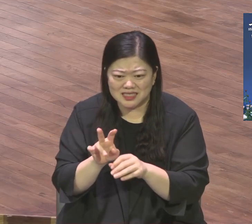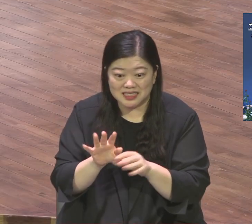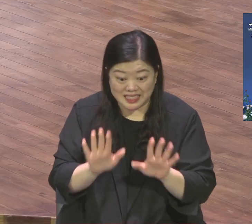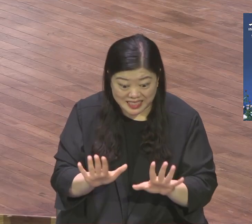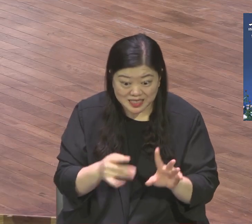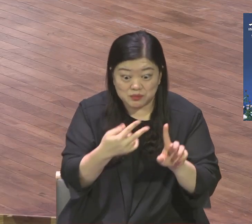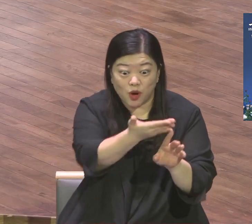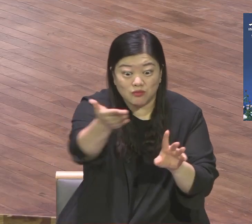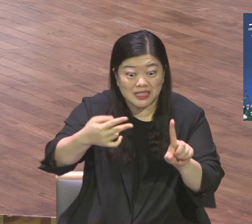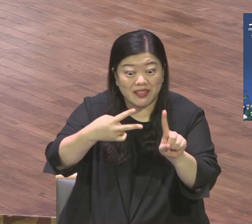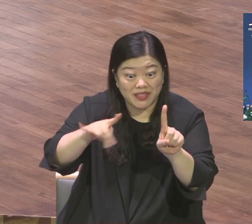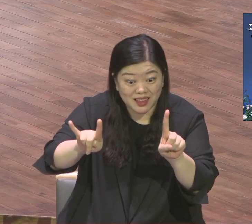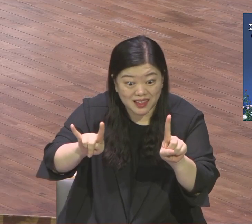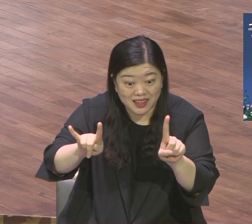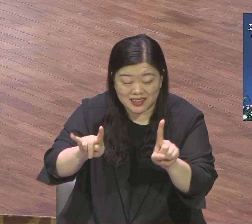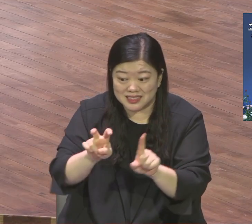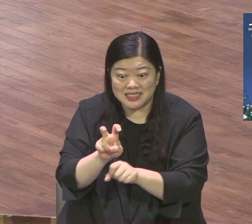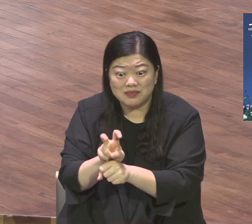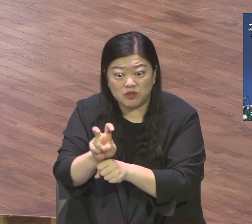그 다음 어떻게 할 거예요?